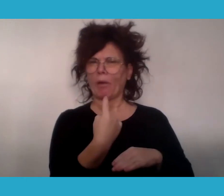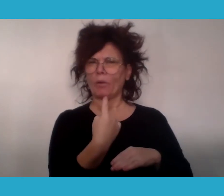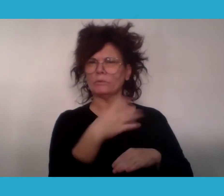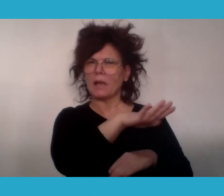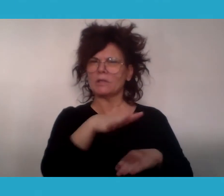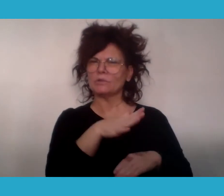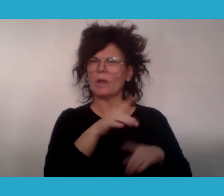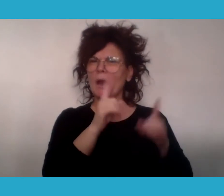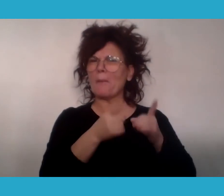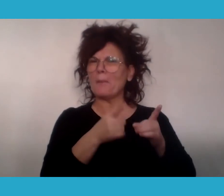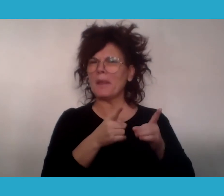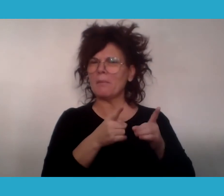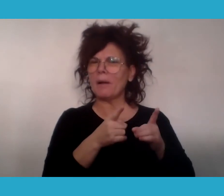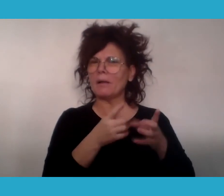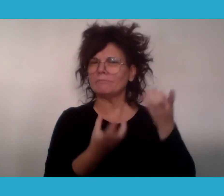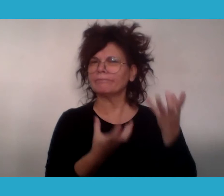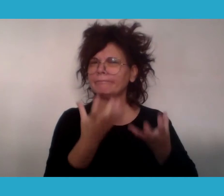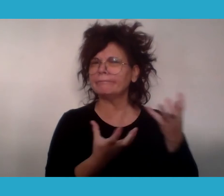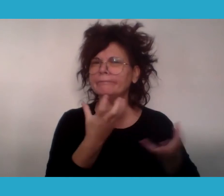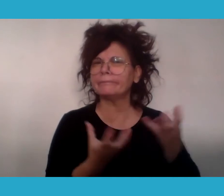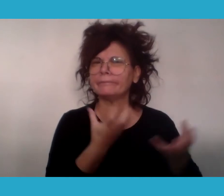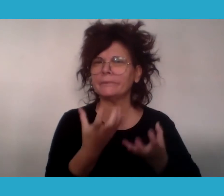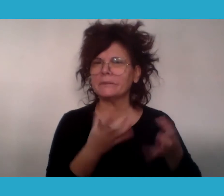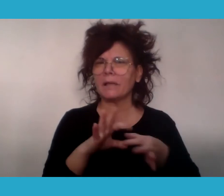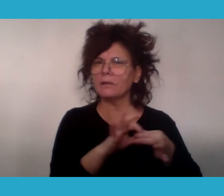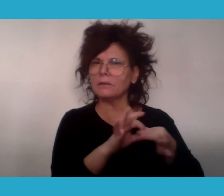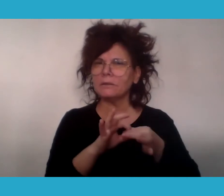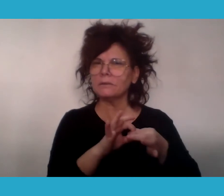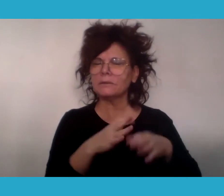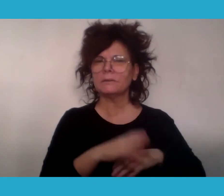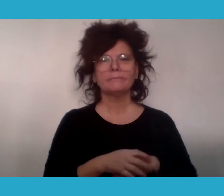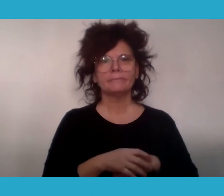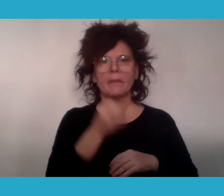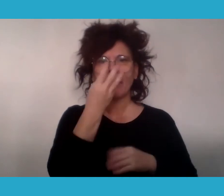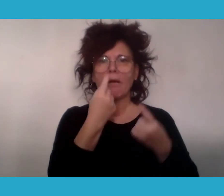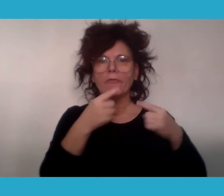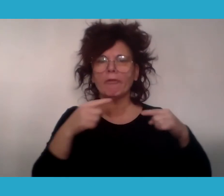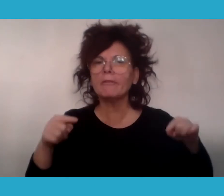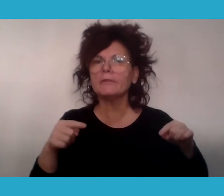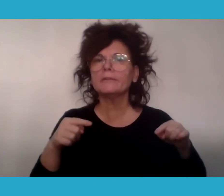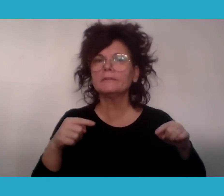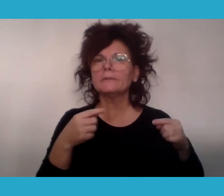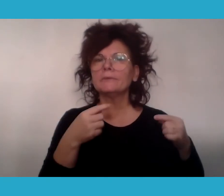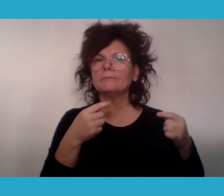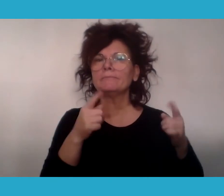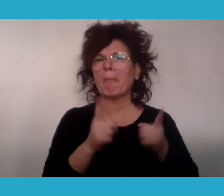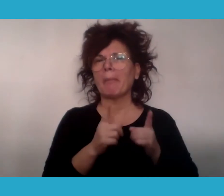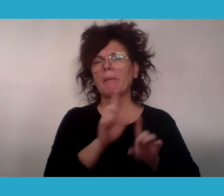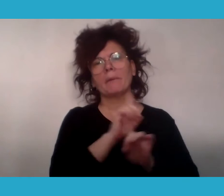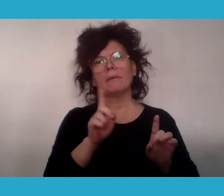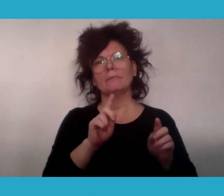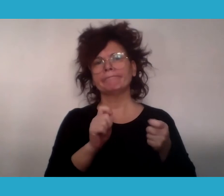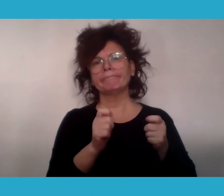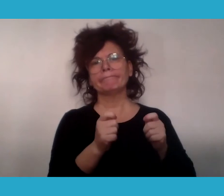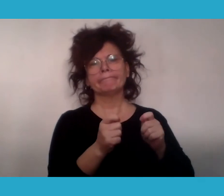que se presentaron incendios. Destaca que la flora y fauna ya no es la misma. Explica que el ambiente no es realmente como se explicita en el